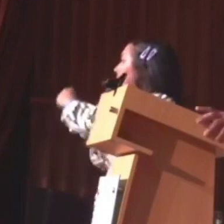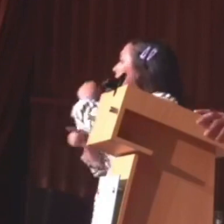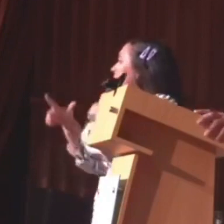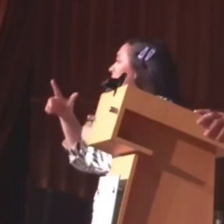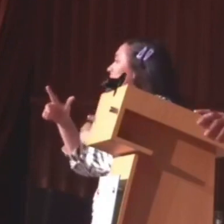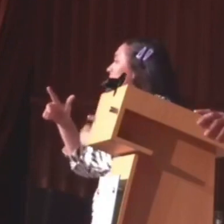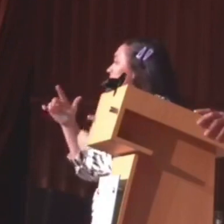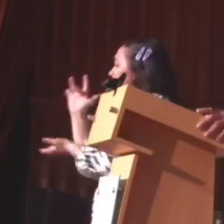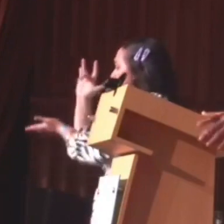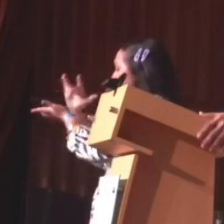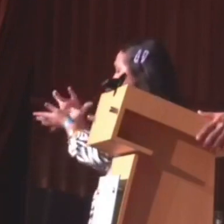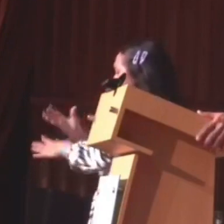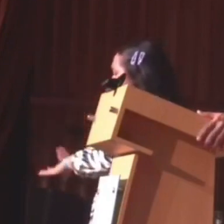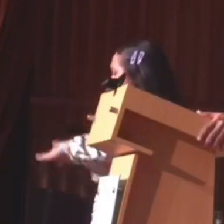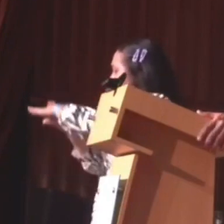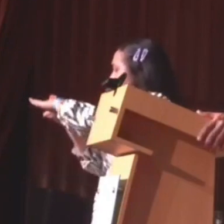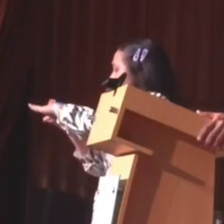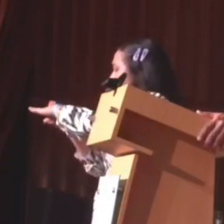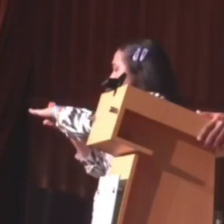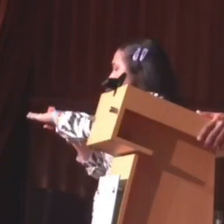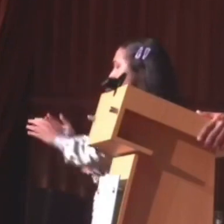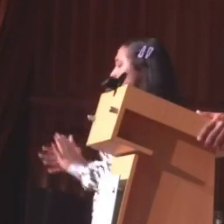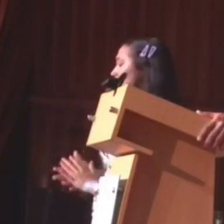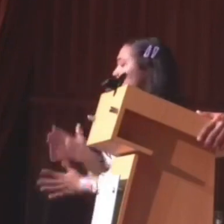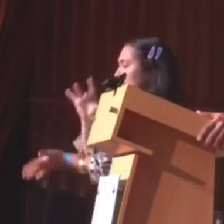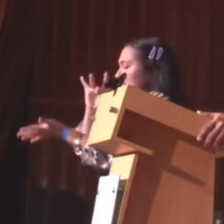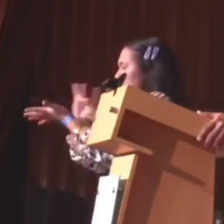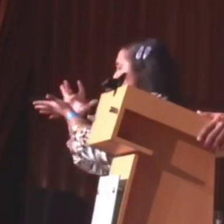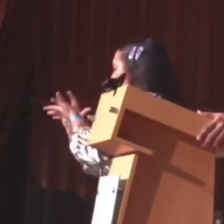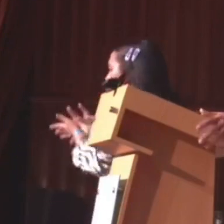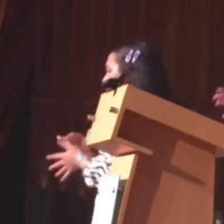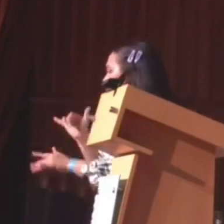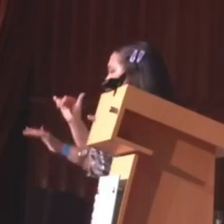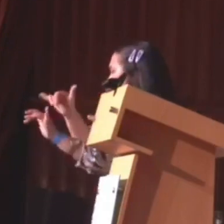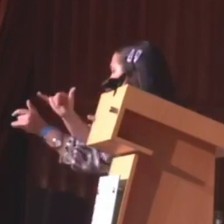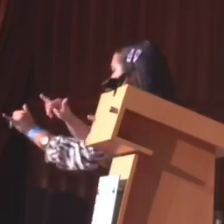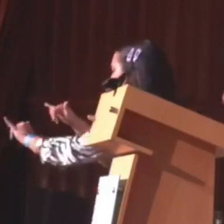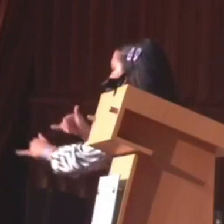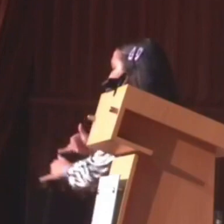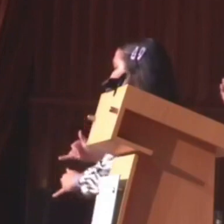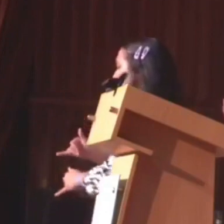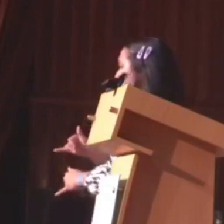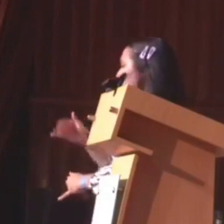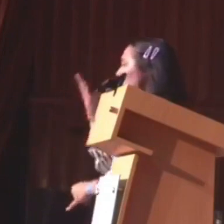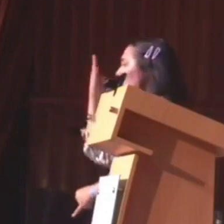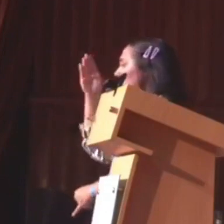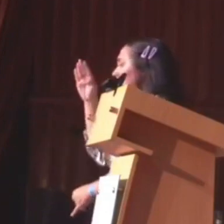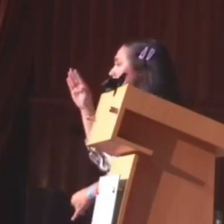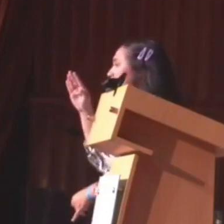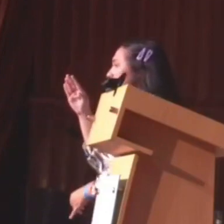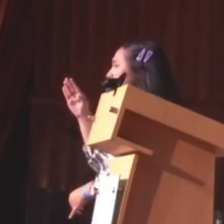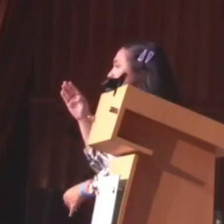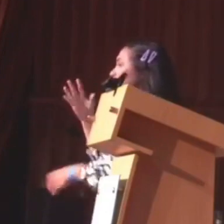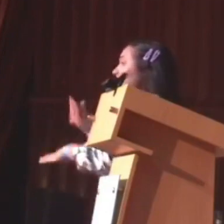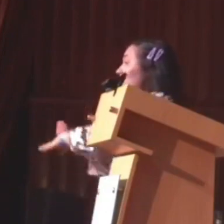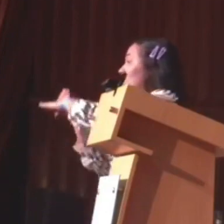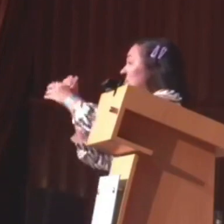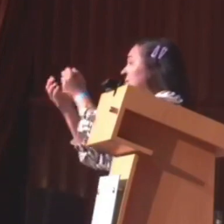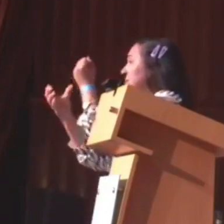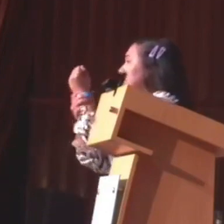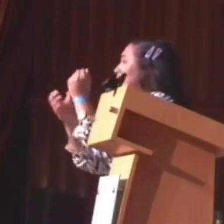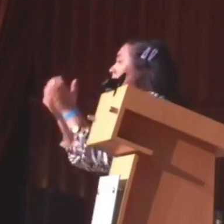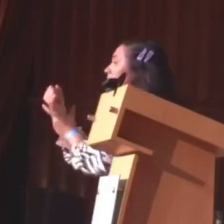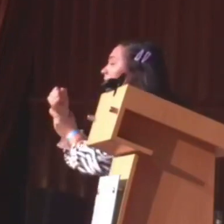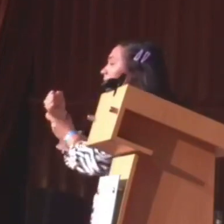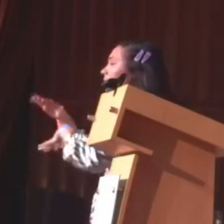lavar baños en la iglesia del bosque. Nos daban la puerta, nos tocaba la llave de la puerta con un palo